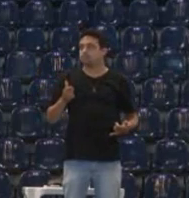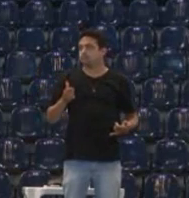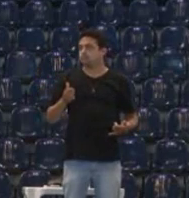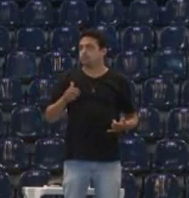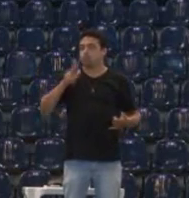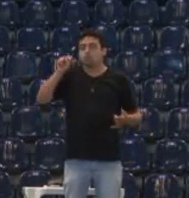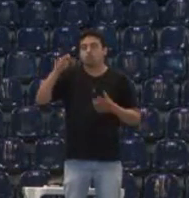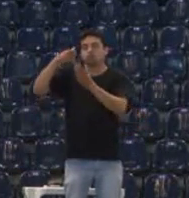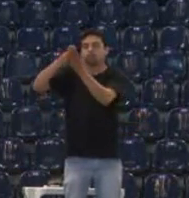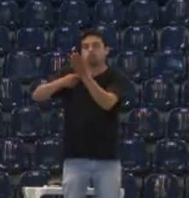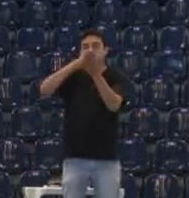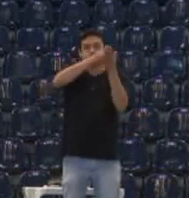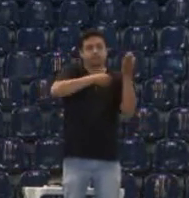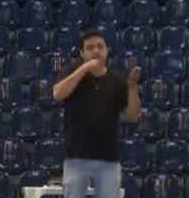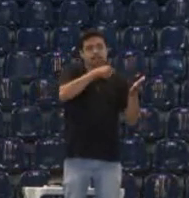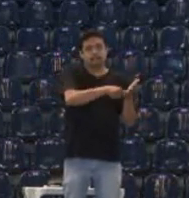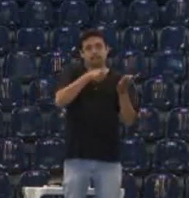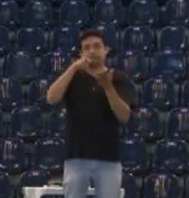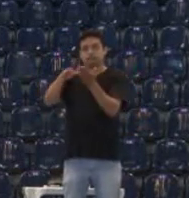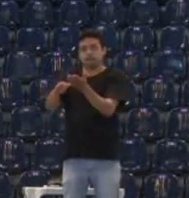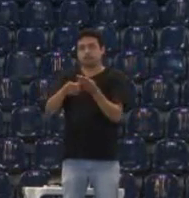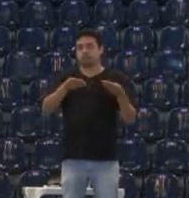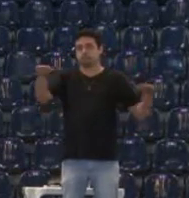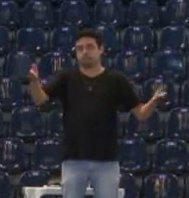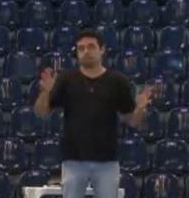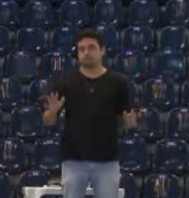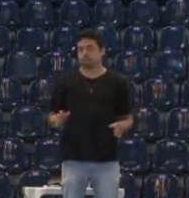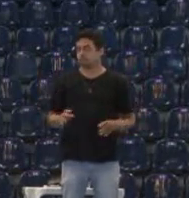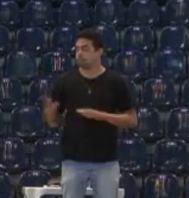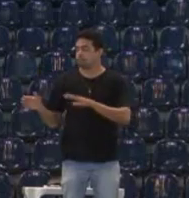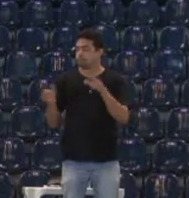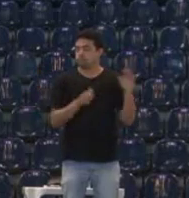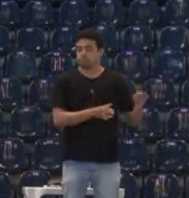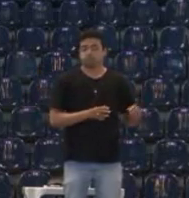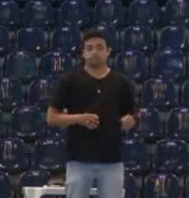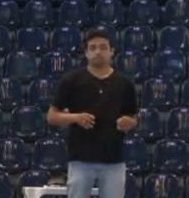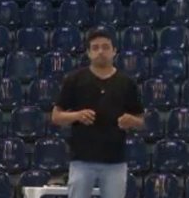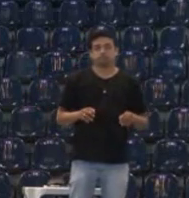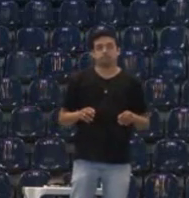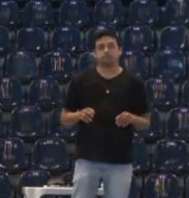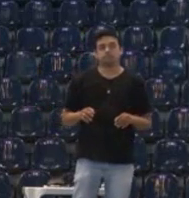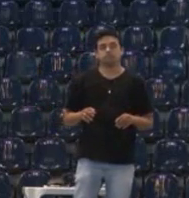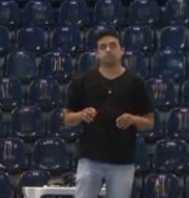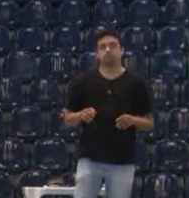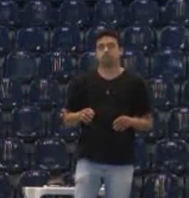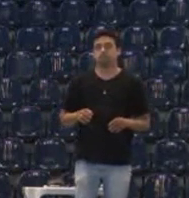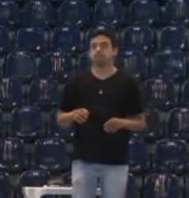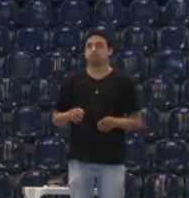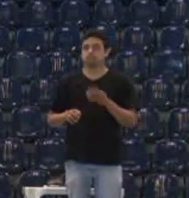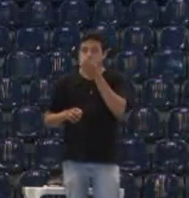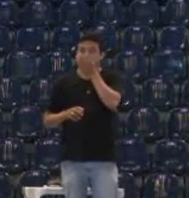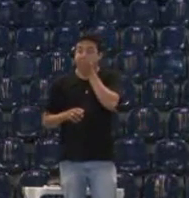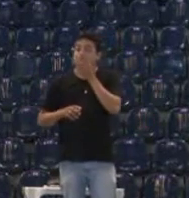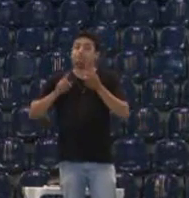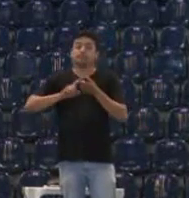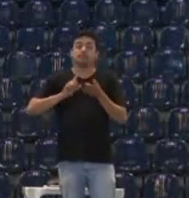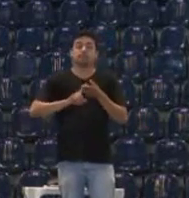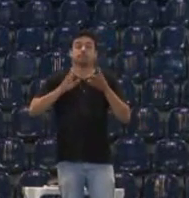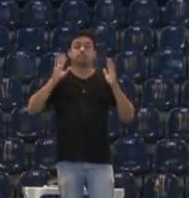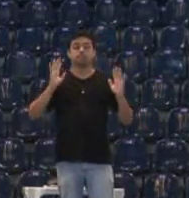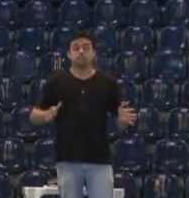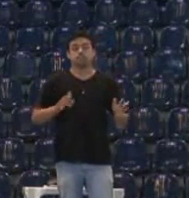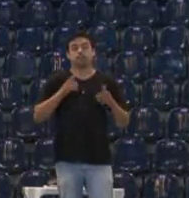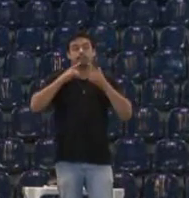entendeu vamos ver que mais meu amigo a linguagem também